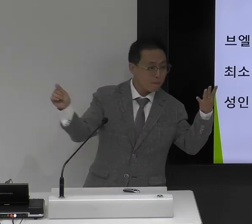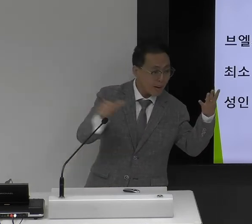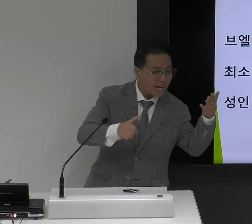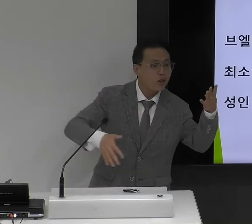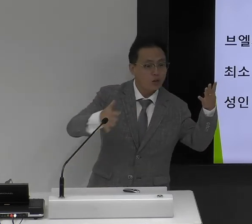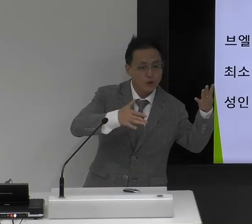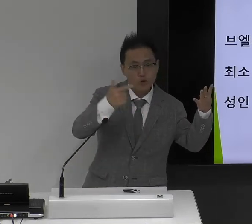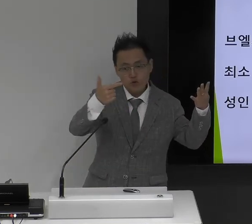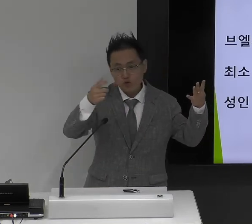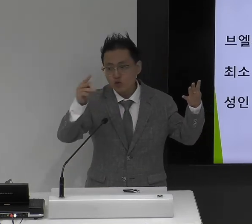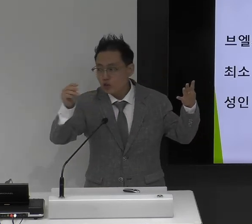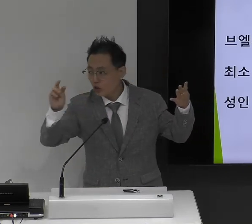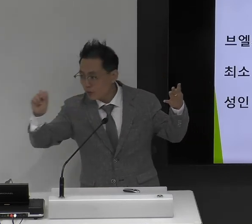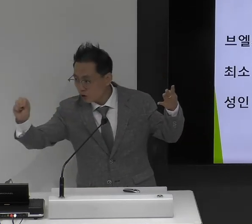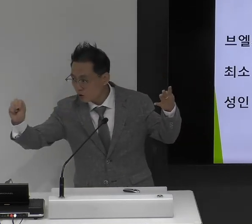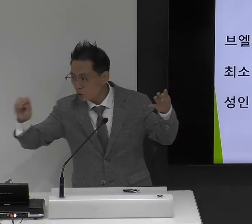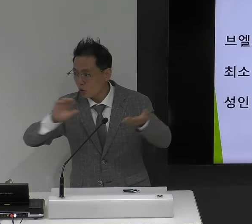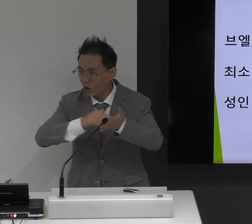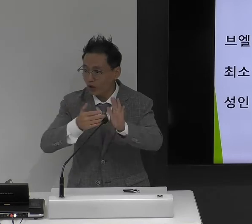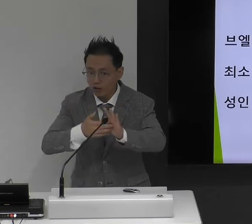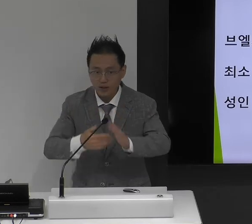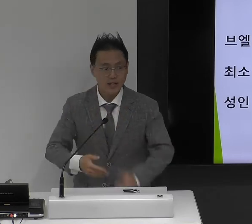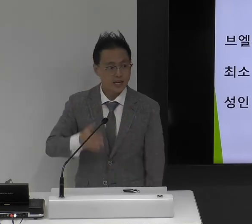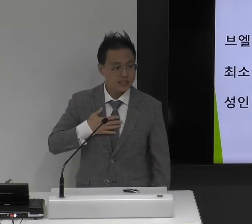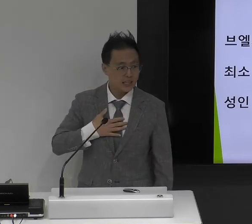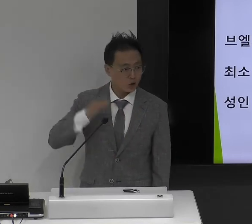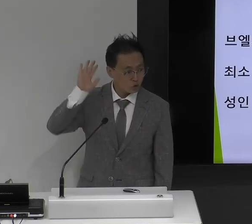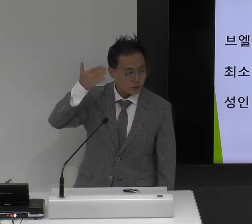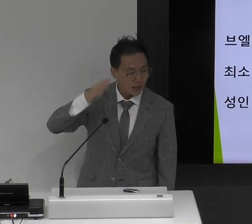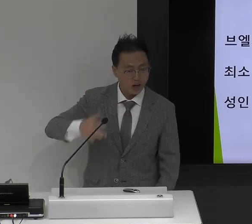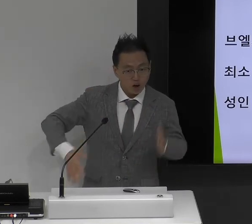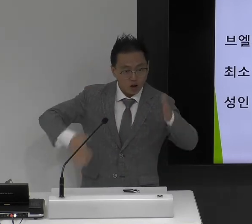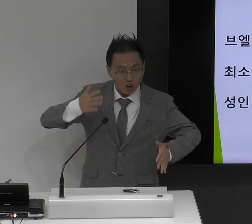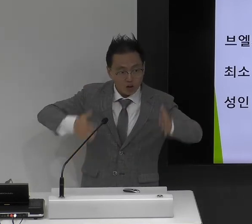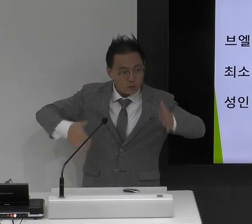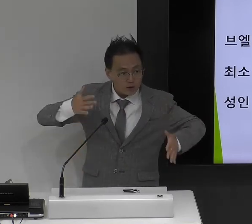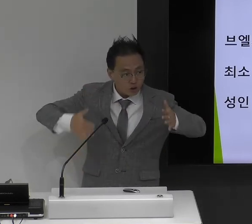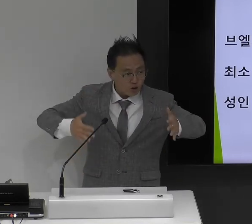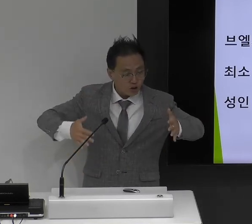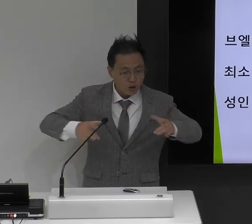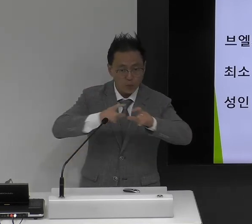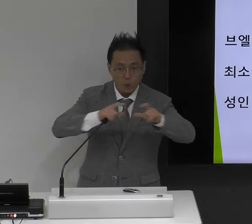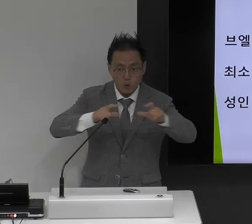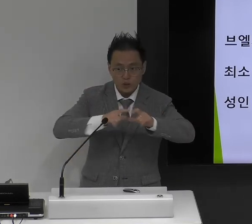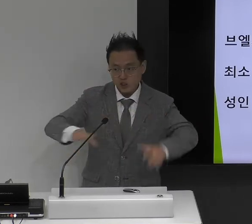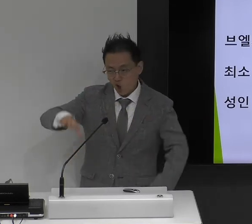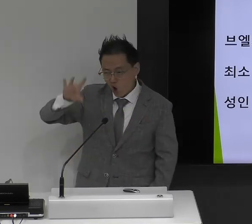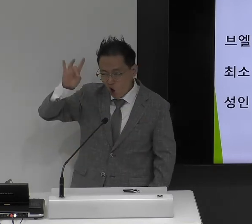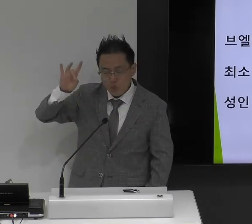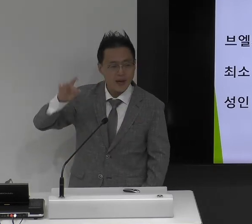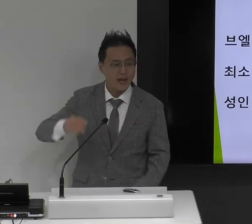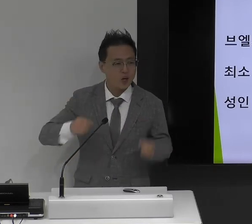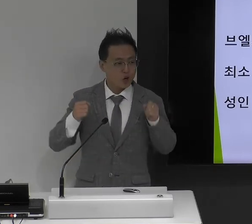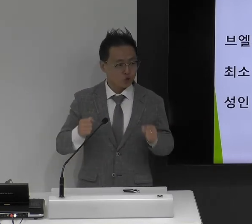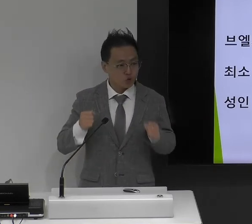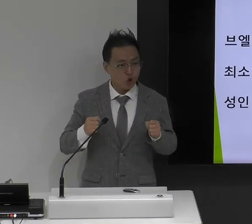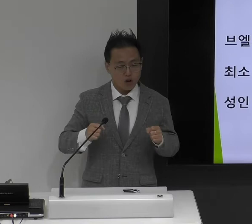빨리 걸으면 6km 정도 걸어요. 제가 요즘에 걸으면서 보통 이제 처음에 운동